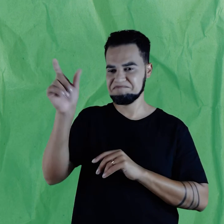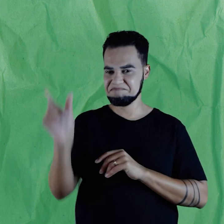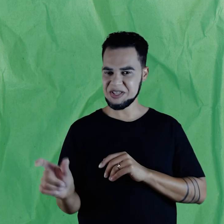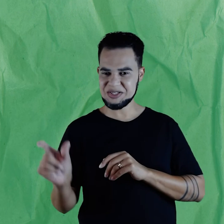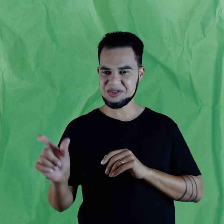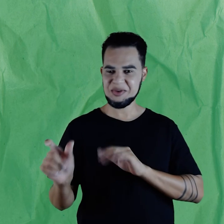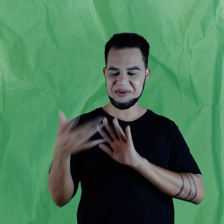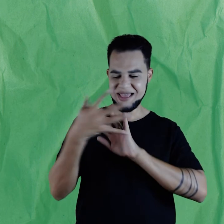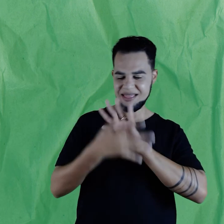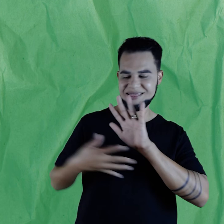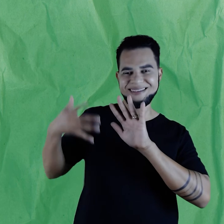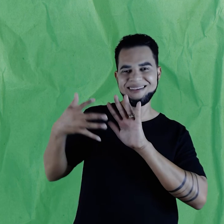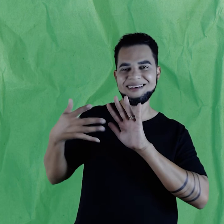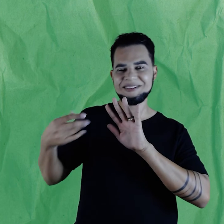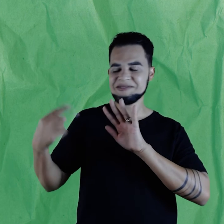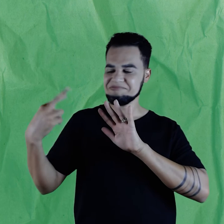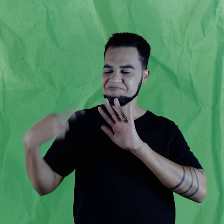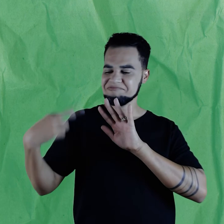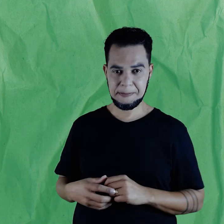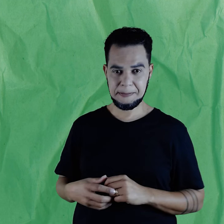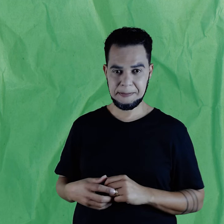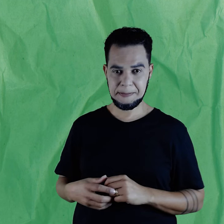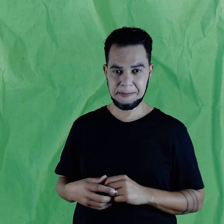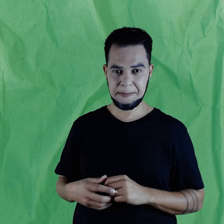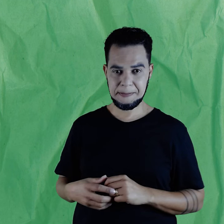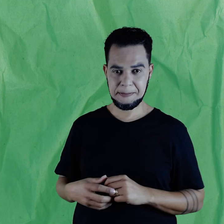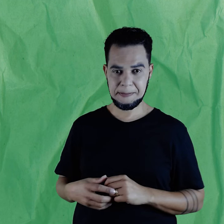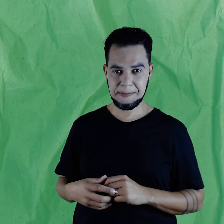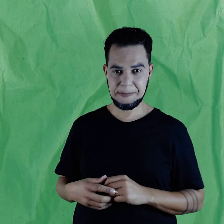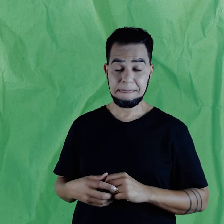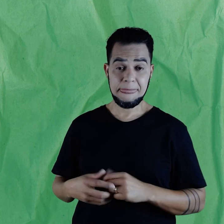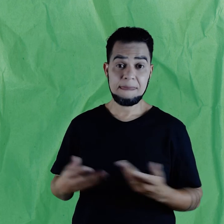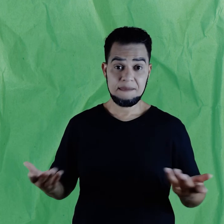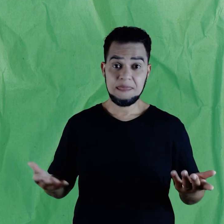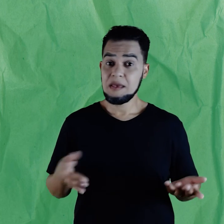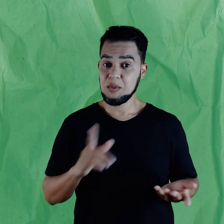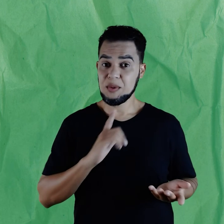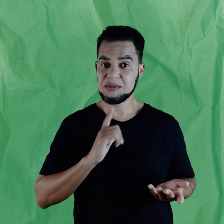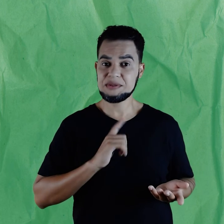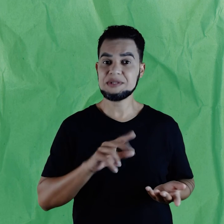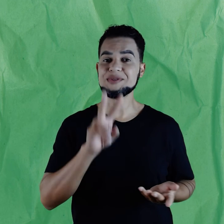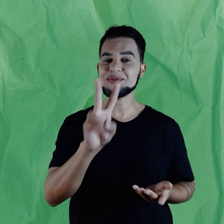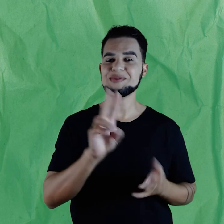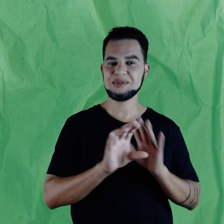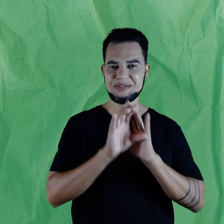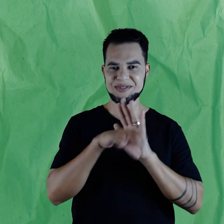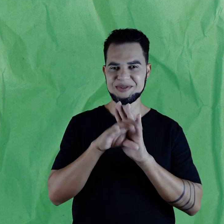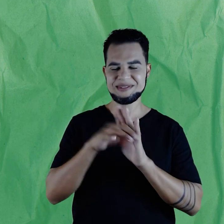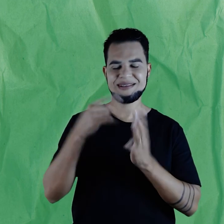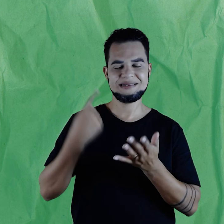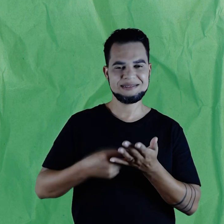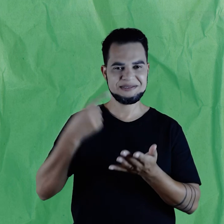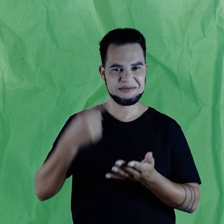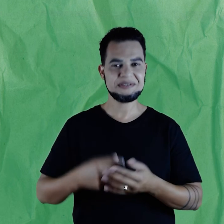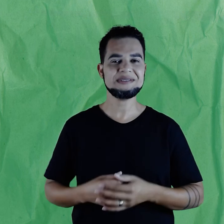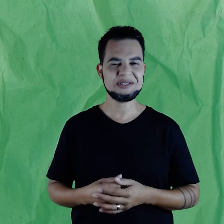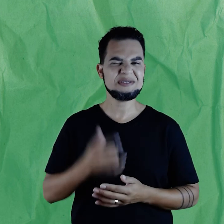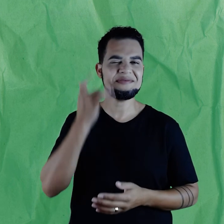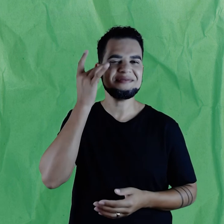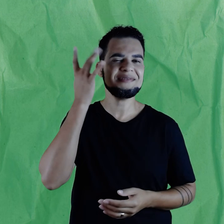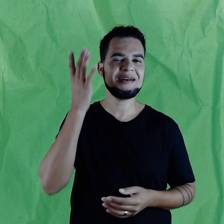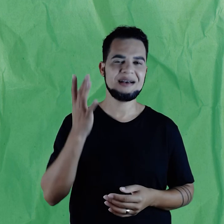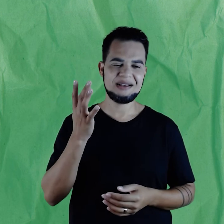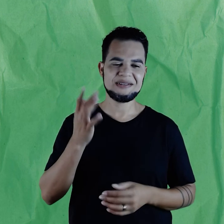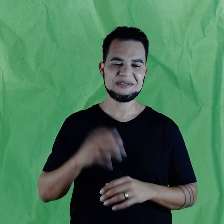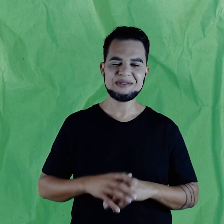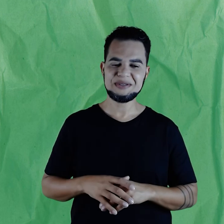ele gerencia a usabilidade. Tá? Então, quando a gente tem esses dois conceitos aí bem definidos, fica